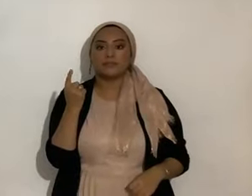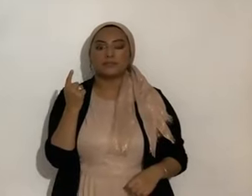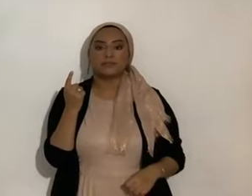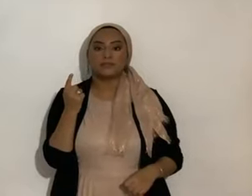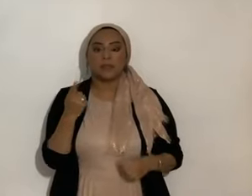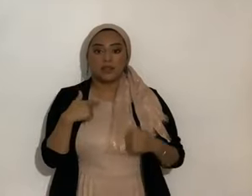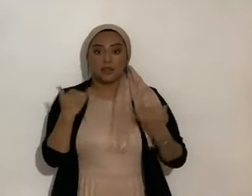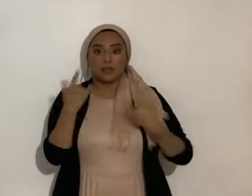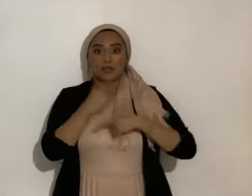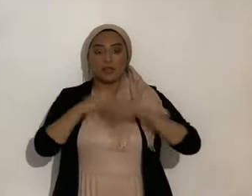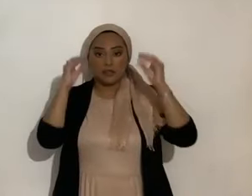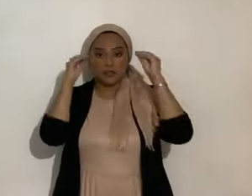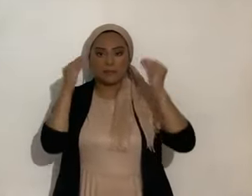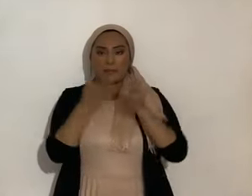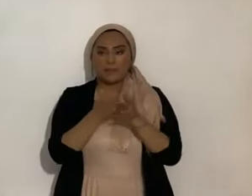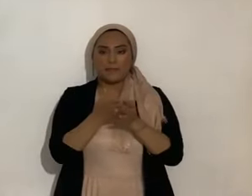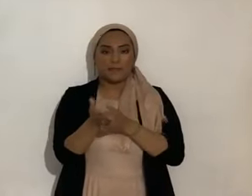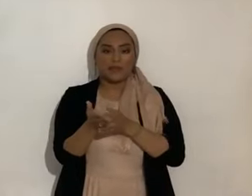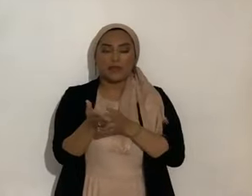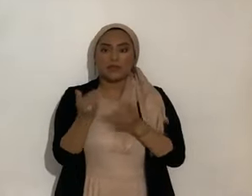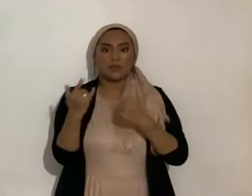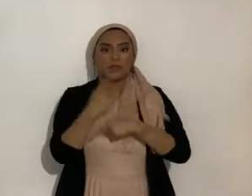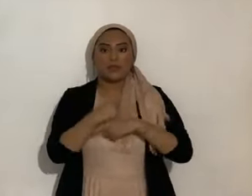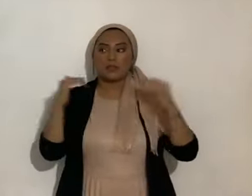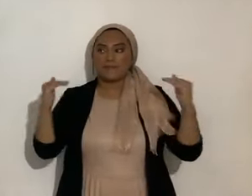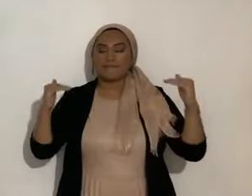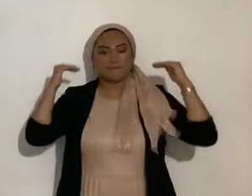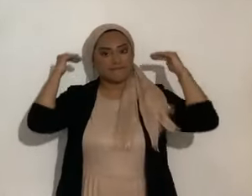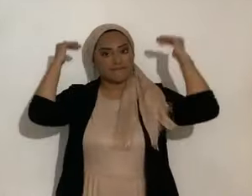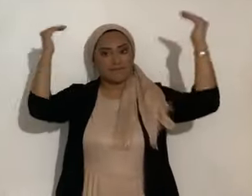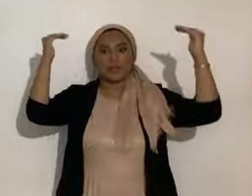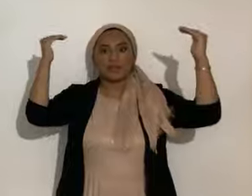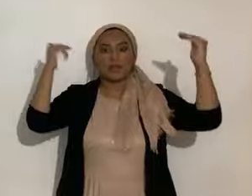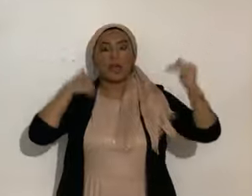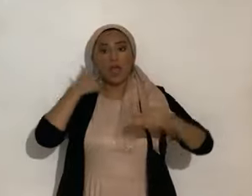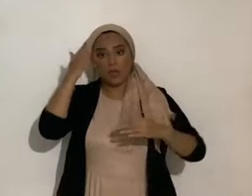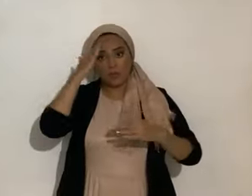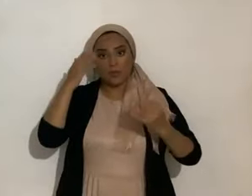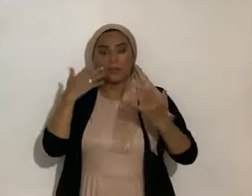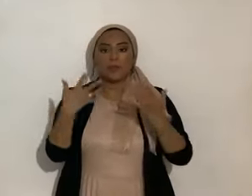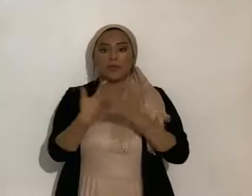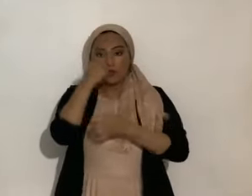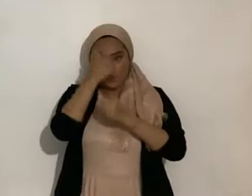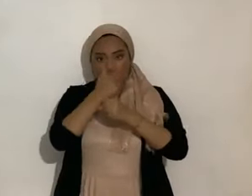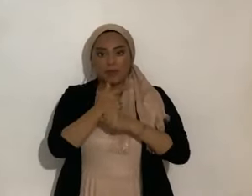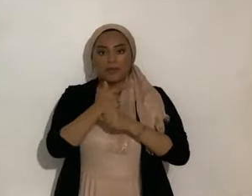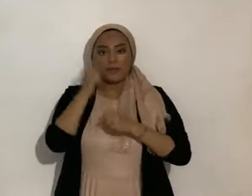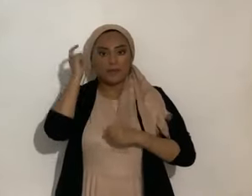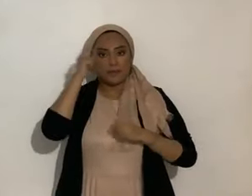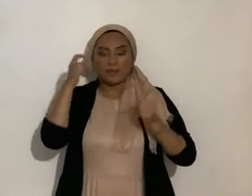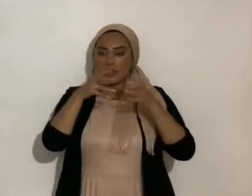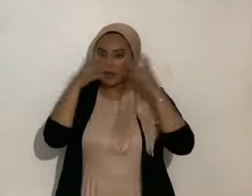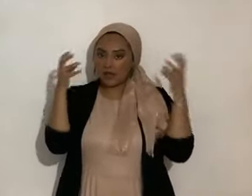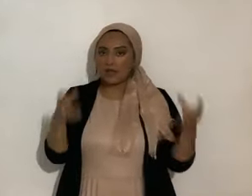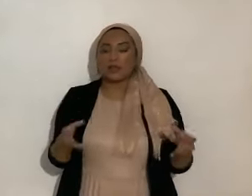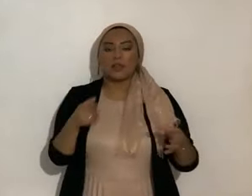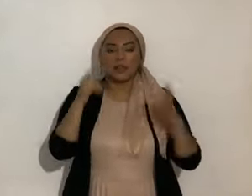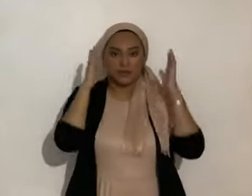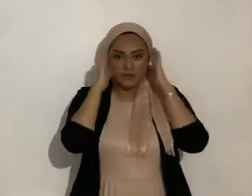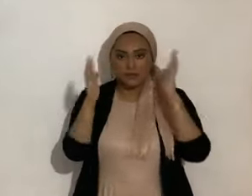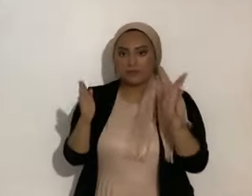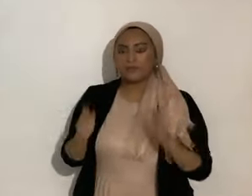Este tema ya es muy profundo, es como para universitarios, pero yo sé que los nuevecitos son muy inteligentes, ya lo dije, que no hay inteligentes ni tontos,